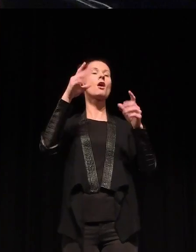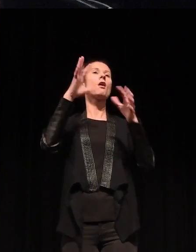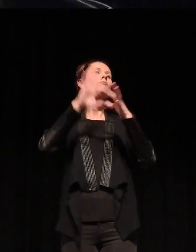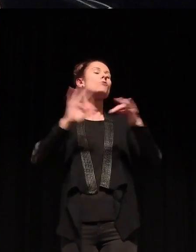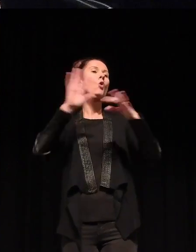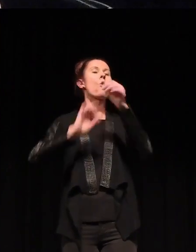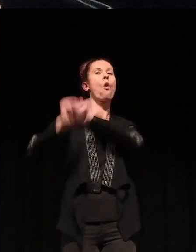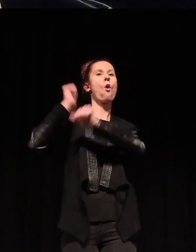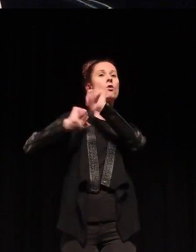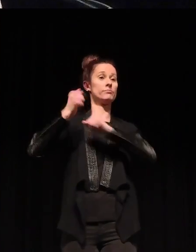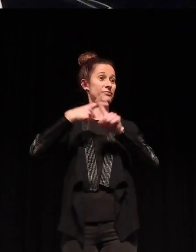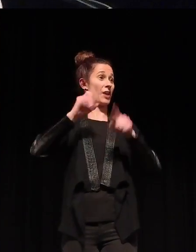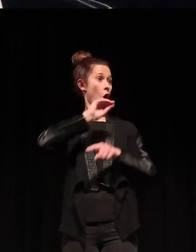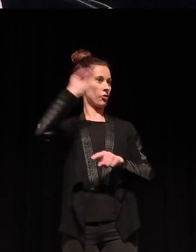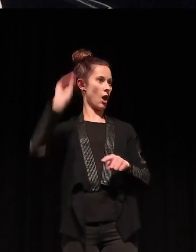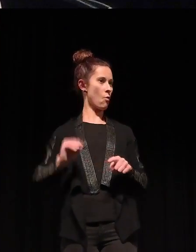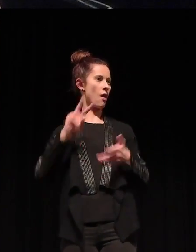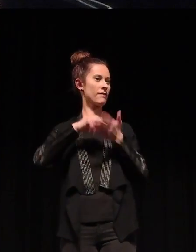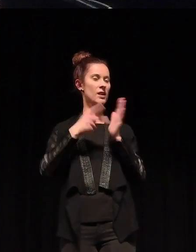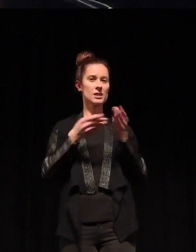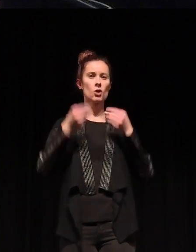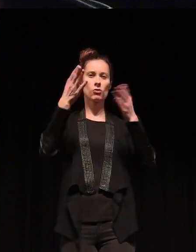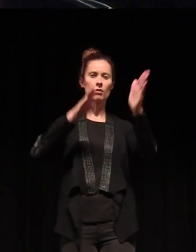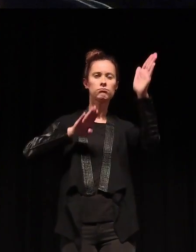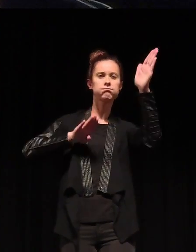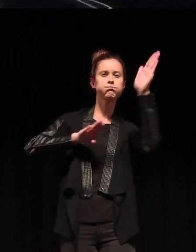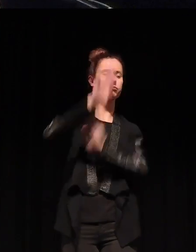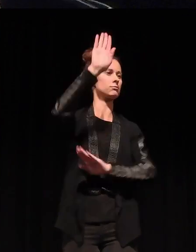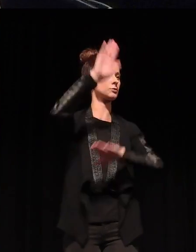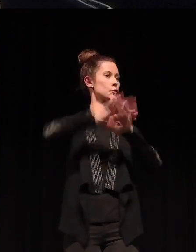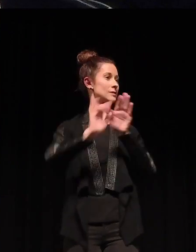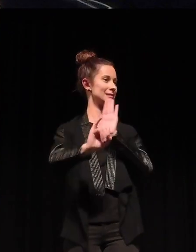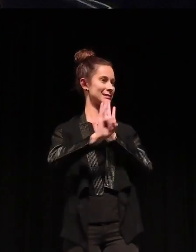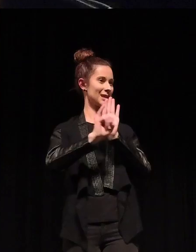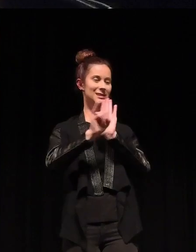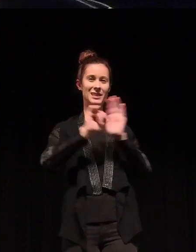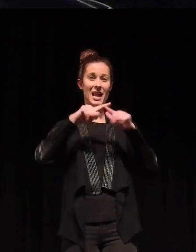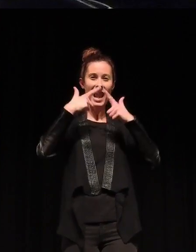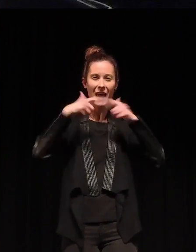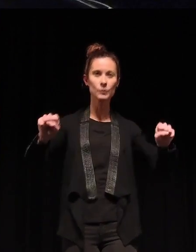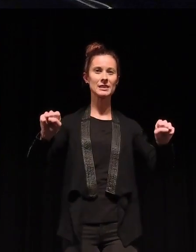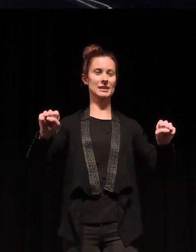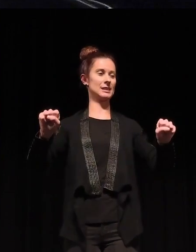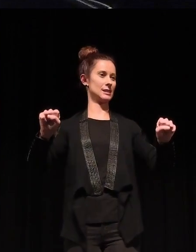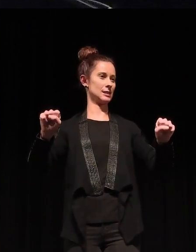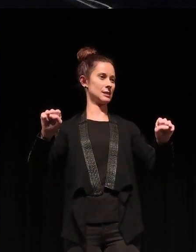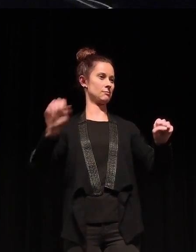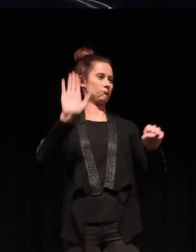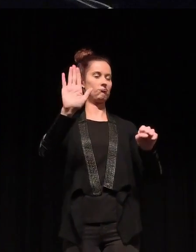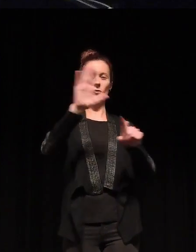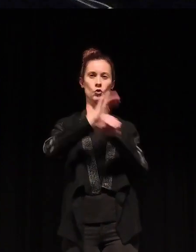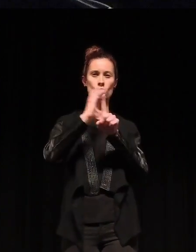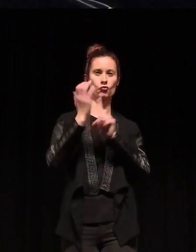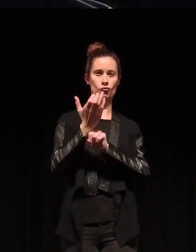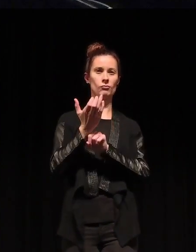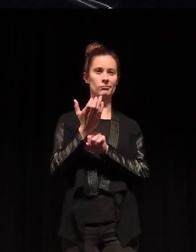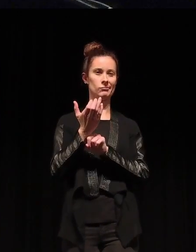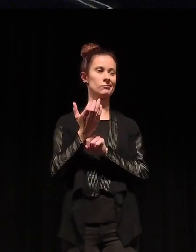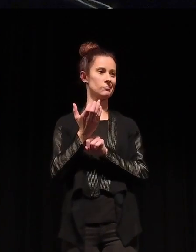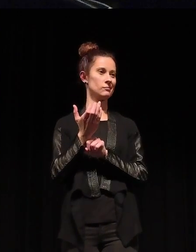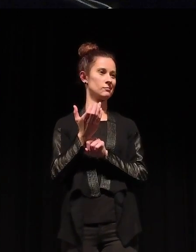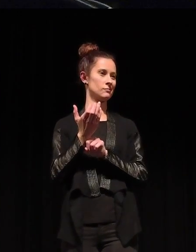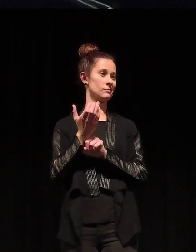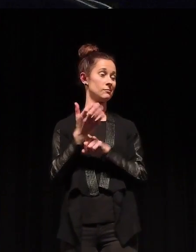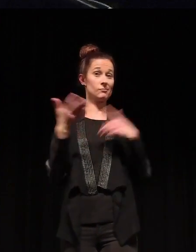de développer leur plein potentiel identitaire, linguistique et culturel.